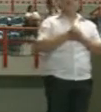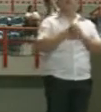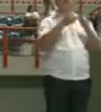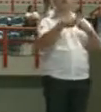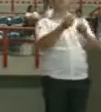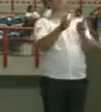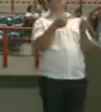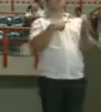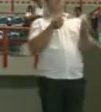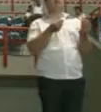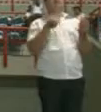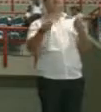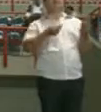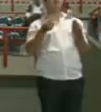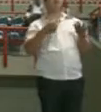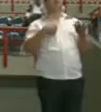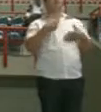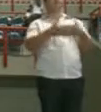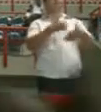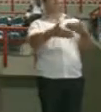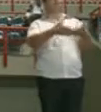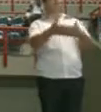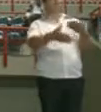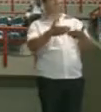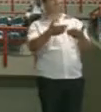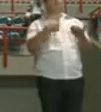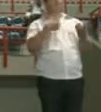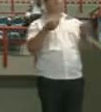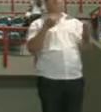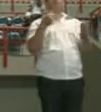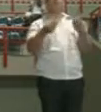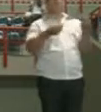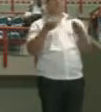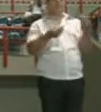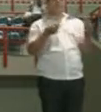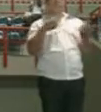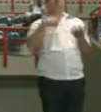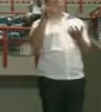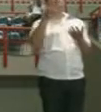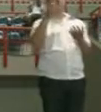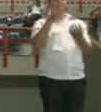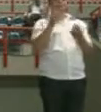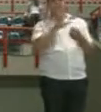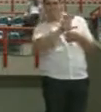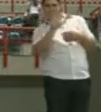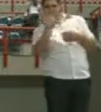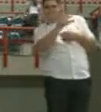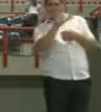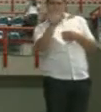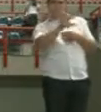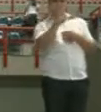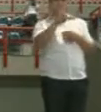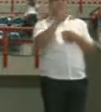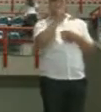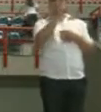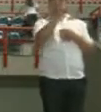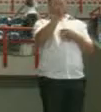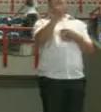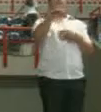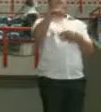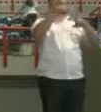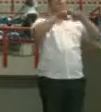eu mantenho uma estrutura dessa? Como é que eu vou poder manter só dois estados governando? É criada